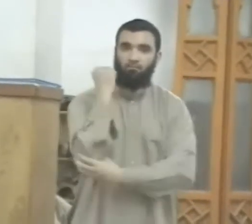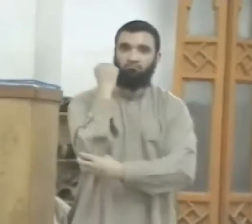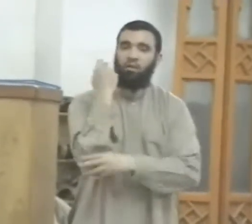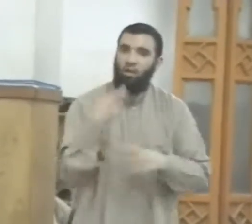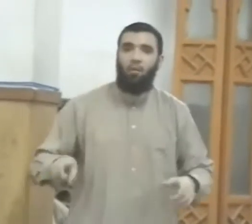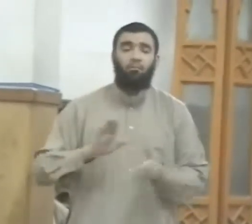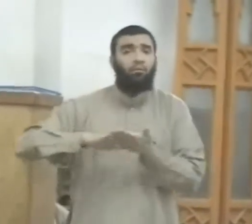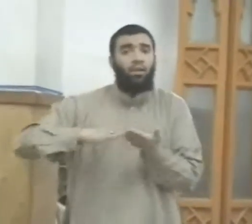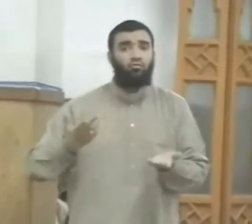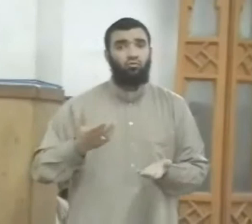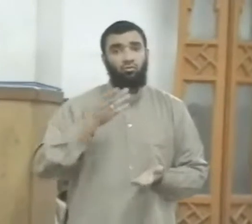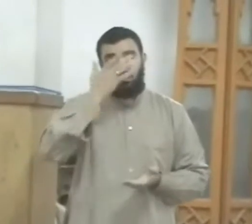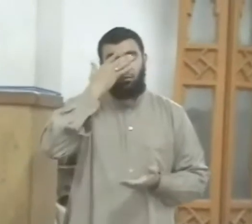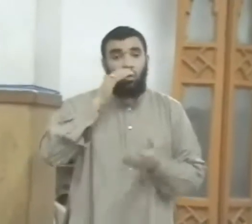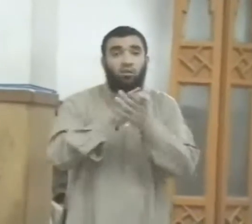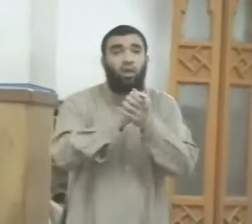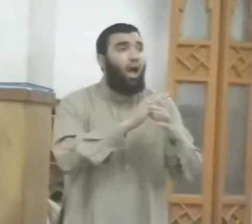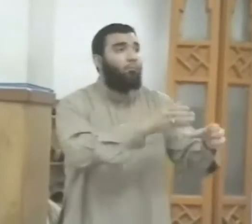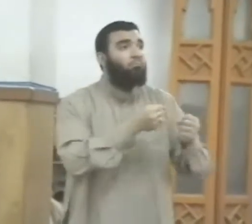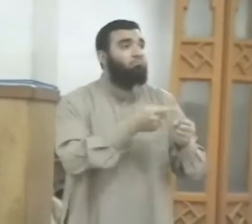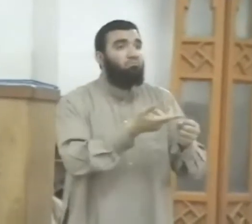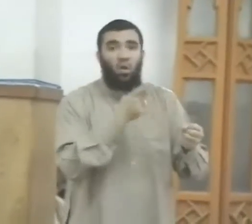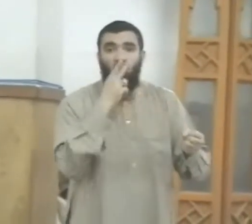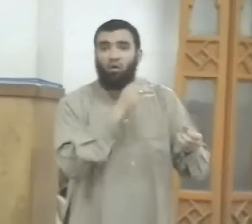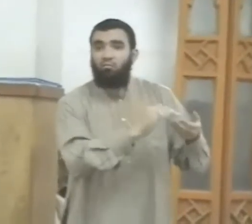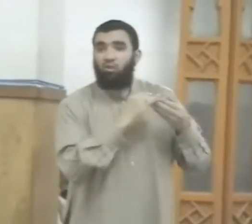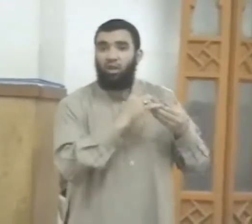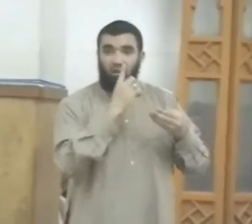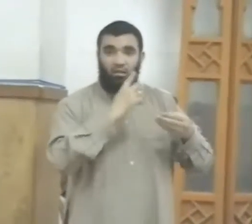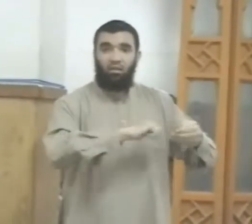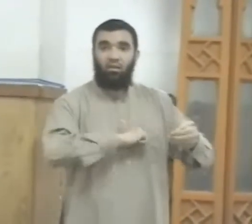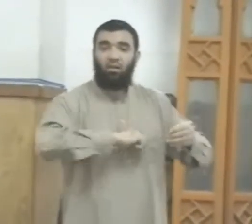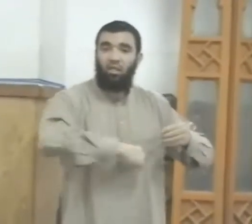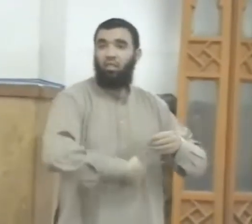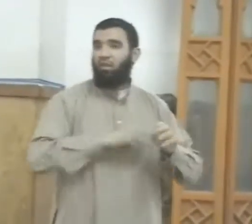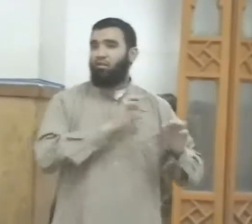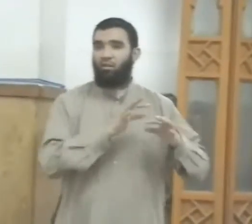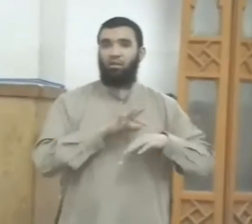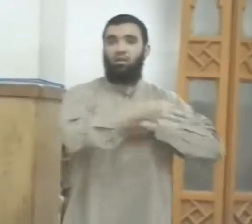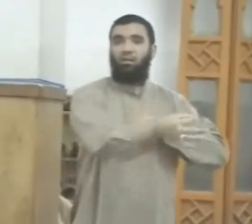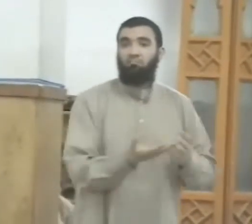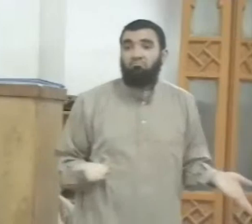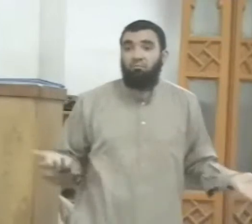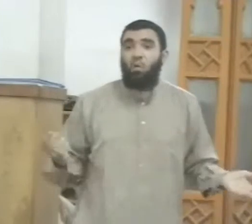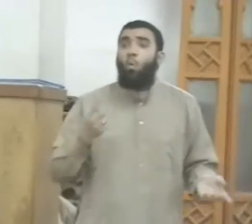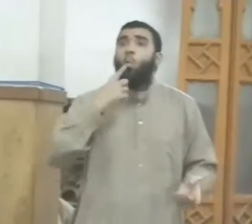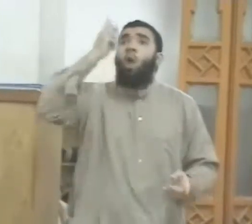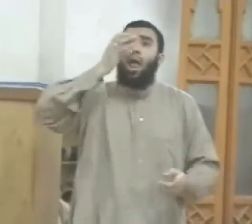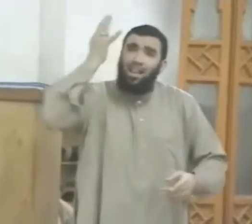رفيق. ماذا تفعلون؟ هل ستخلدون؟ إنكم وربي ميتون،